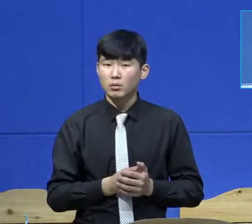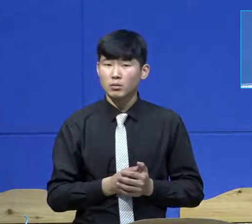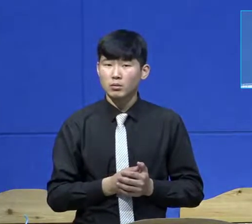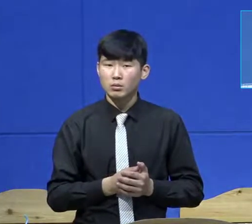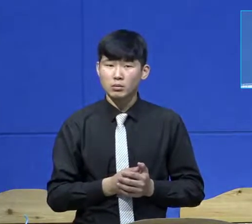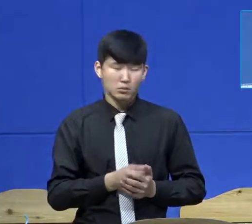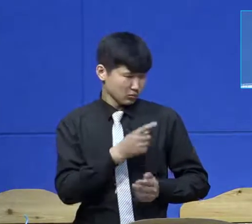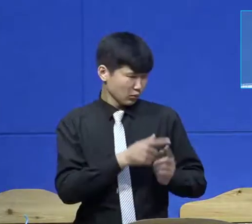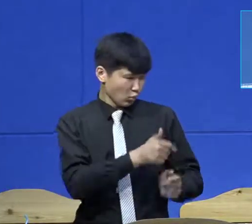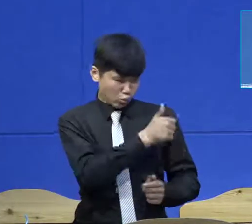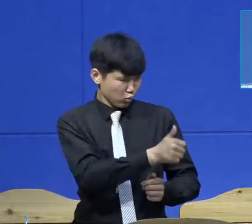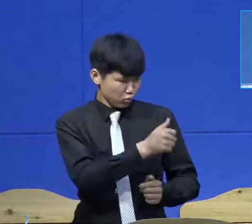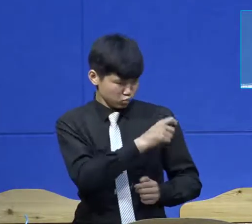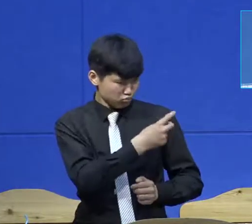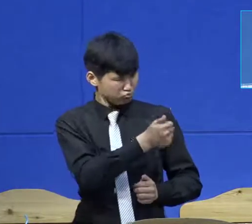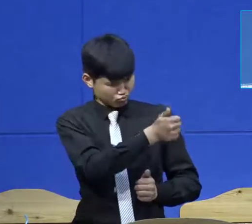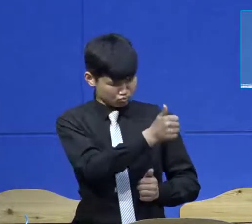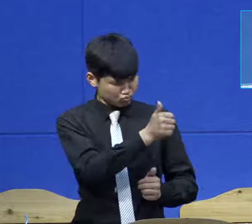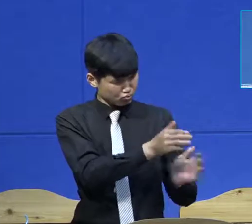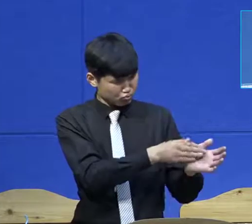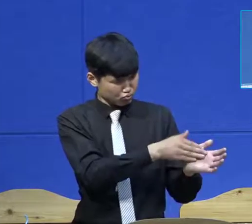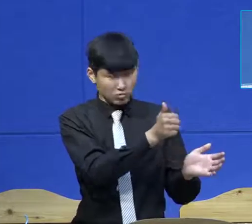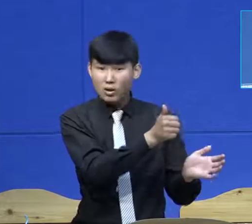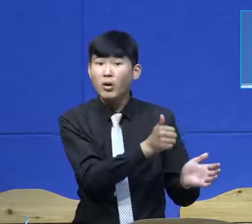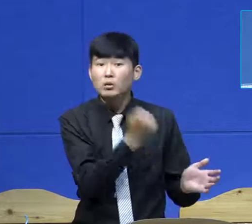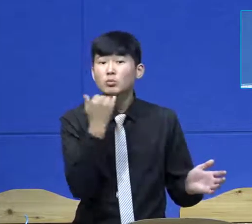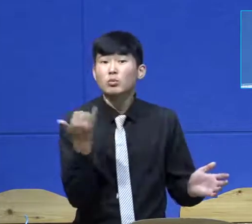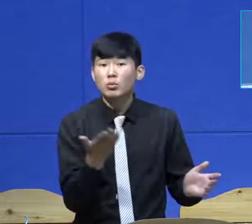ямар сайхан хөөхтэй ээ ачлалтай хүү шүү миний хөөх гээгүй